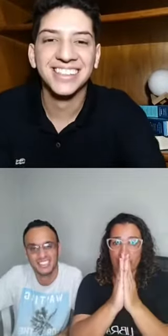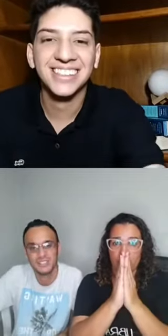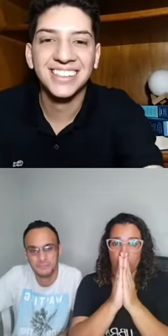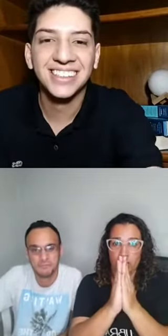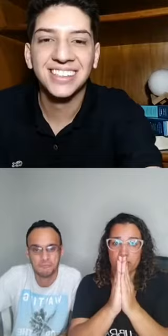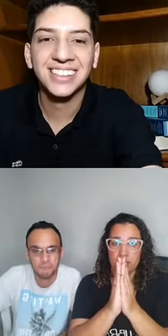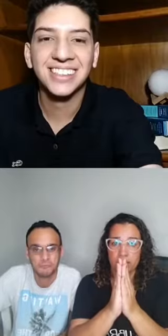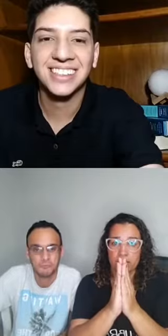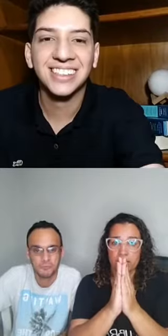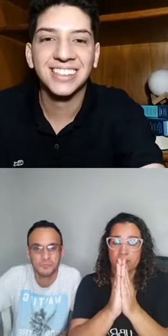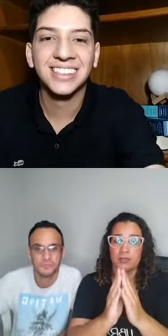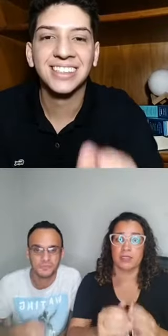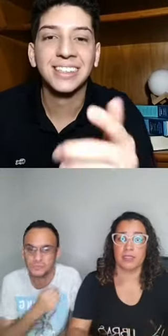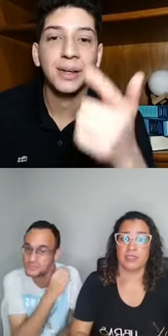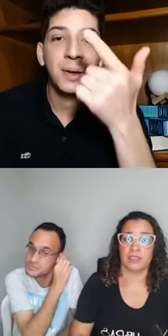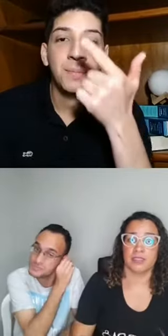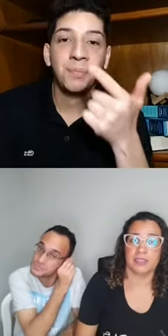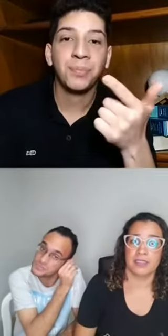Por favor.